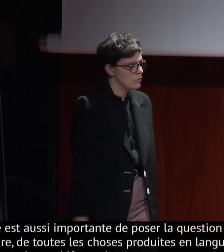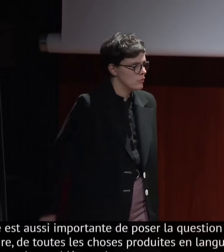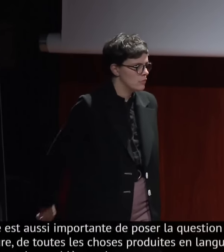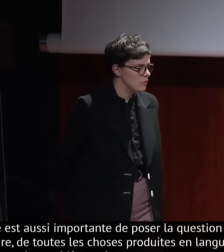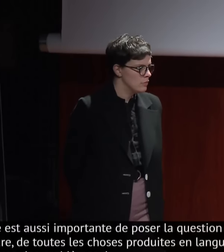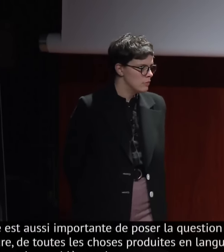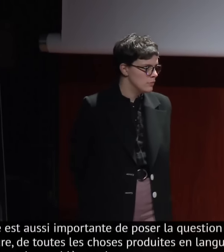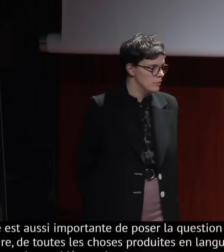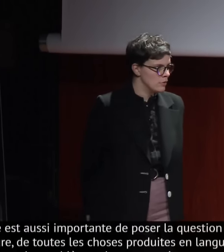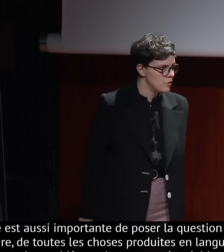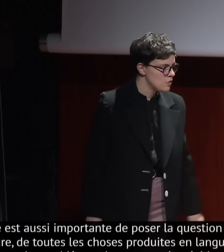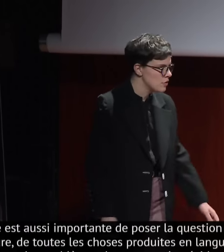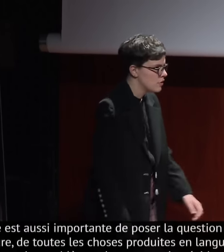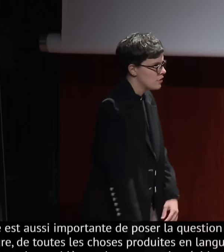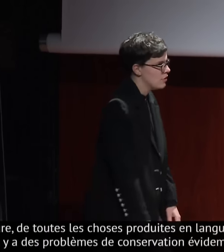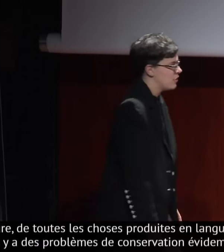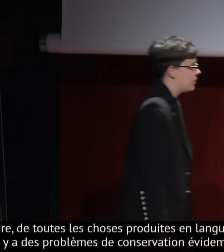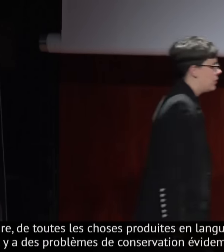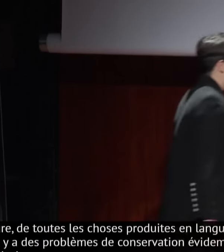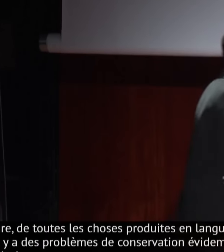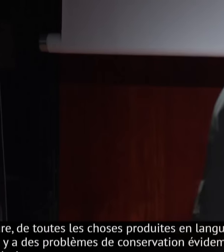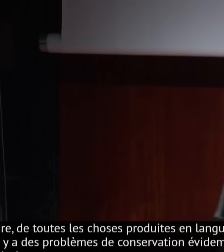solutions.